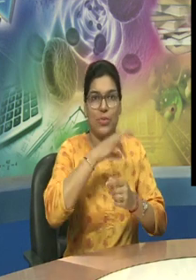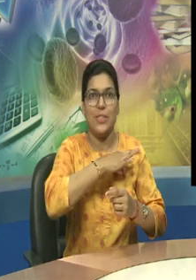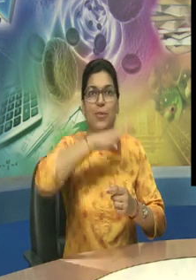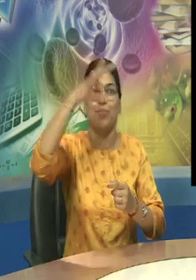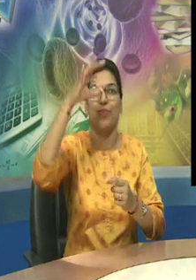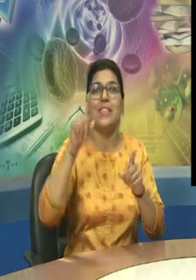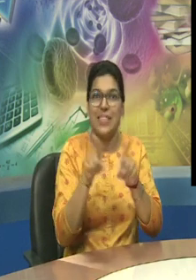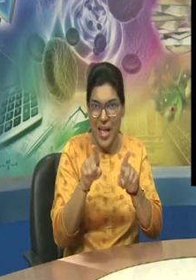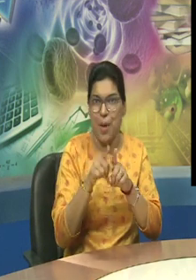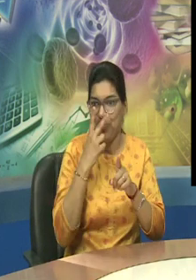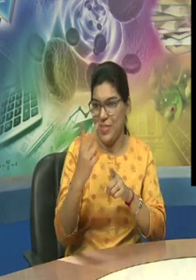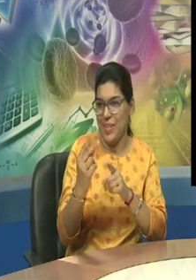सब कुछ